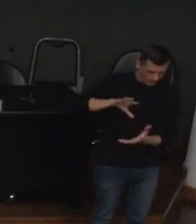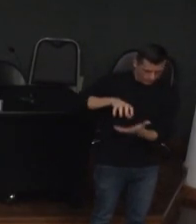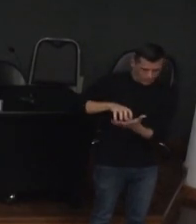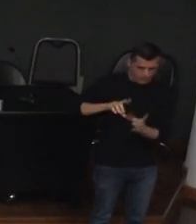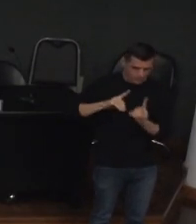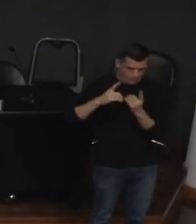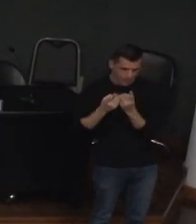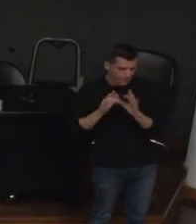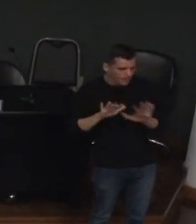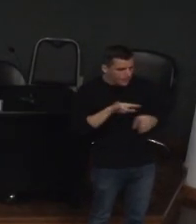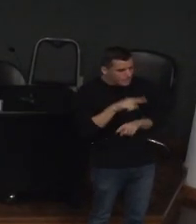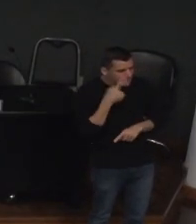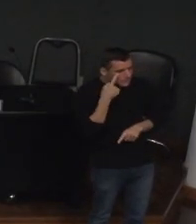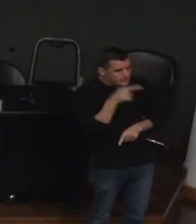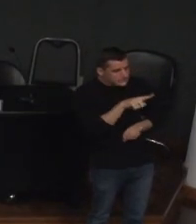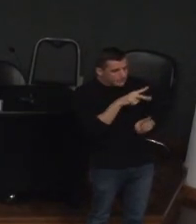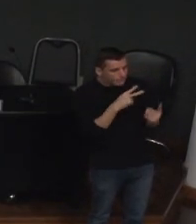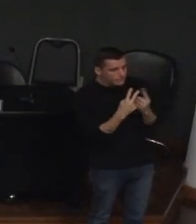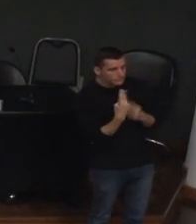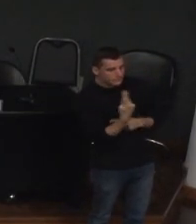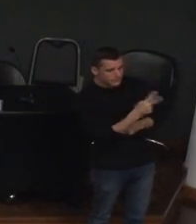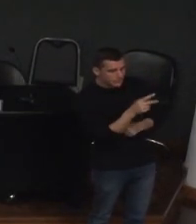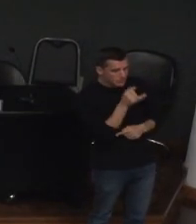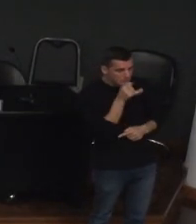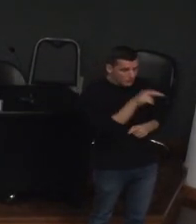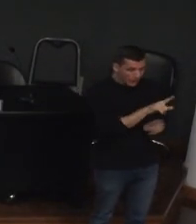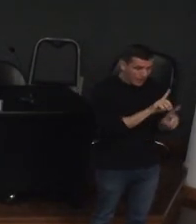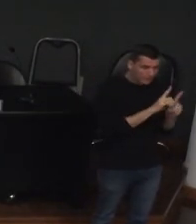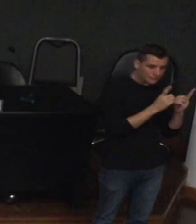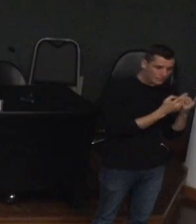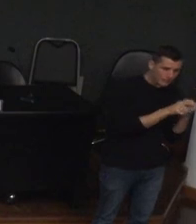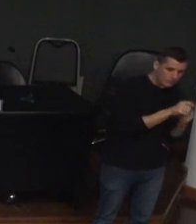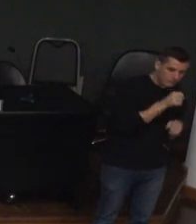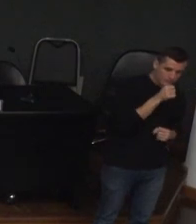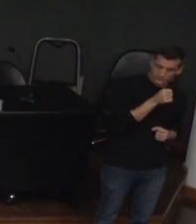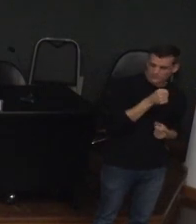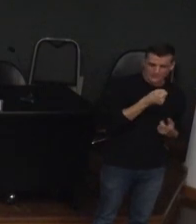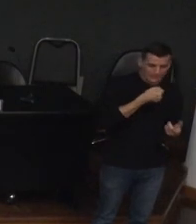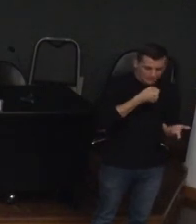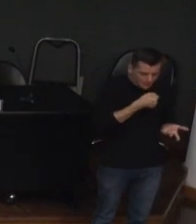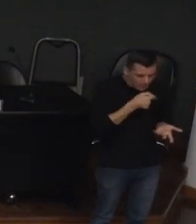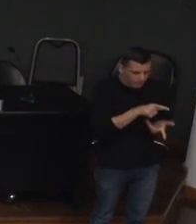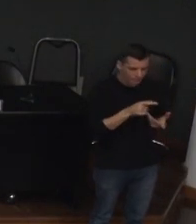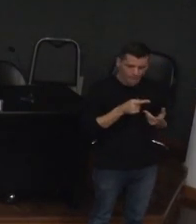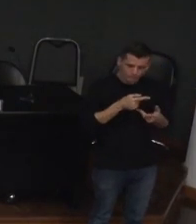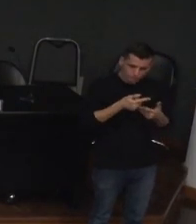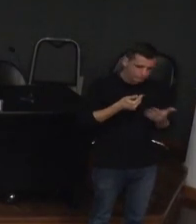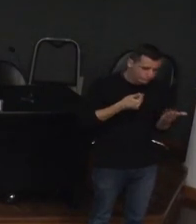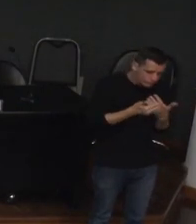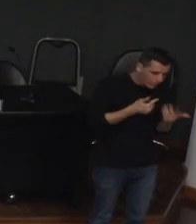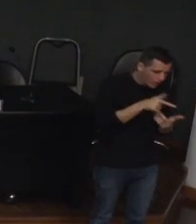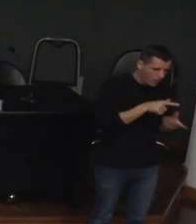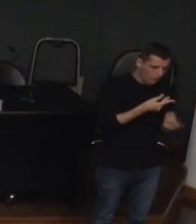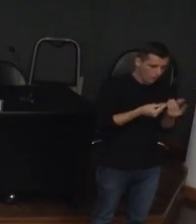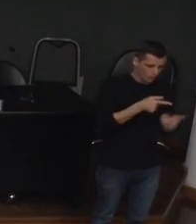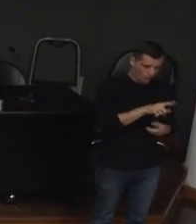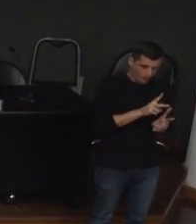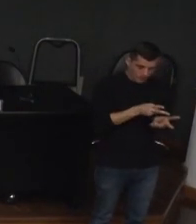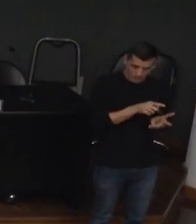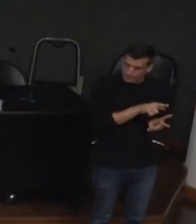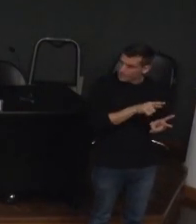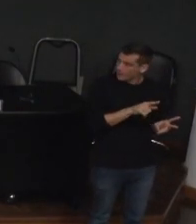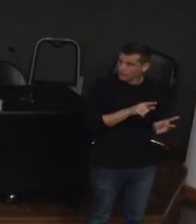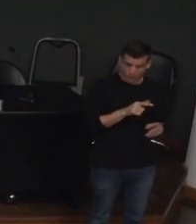você vai entender o seguinte, o outro departamento, a gente faria a mesma entrevista, porque eu sairia desse departamento 1 e diria, ó, lá na entrevista